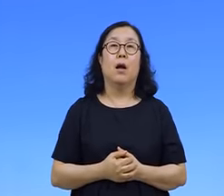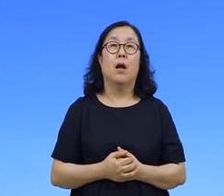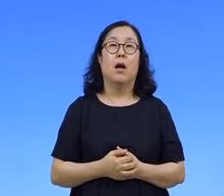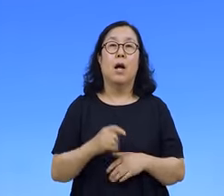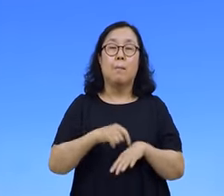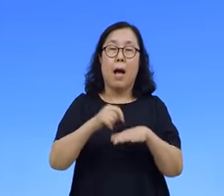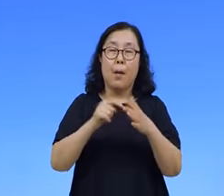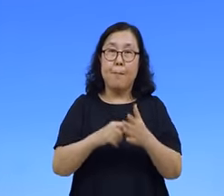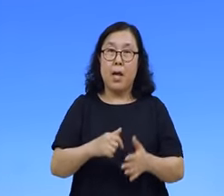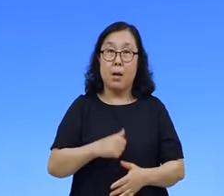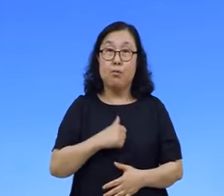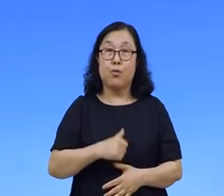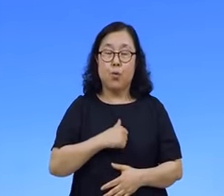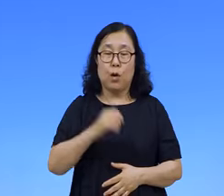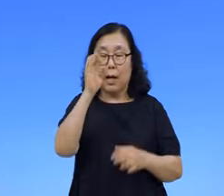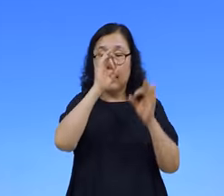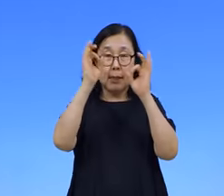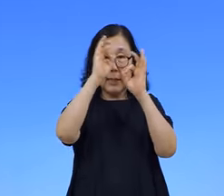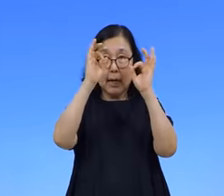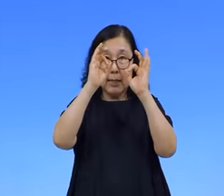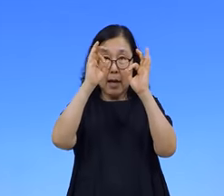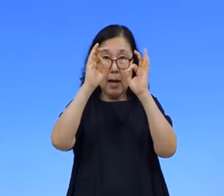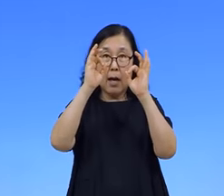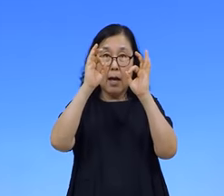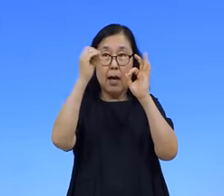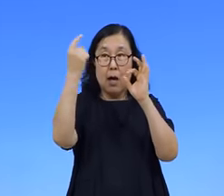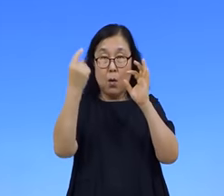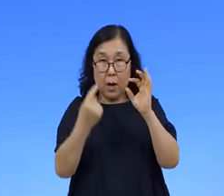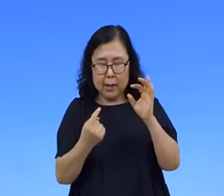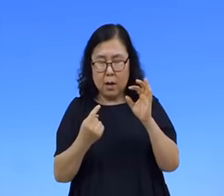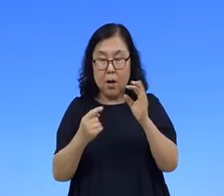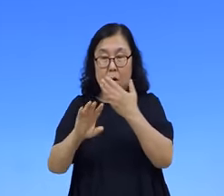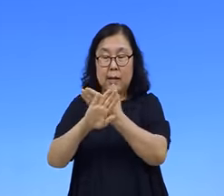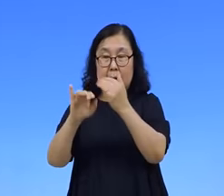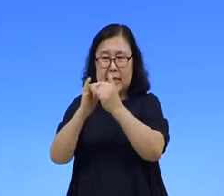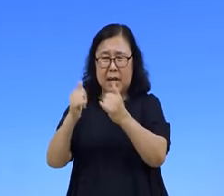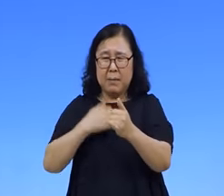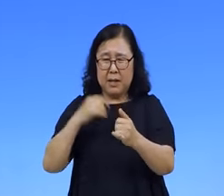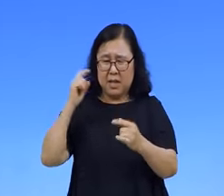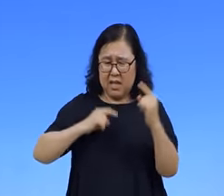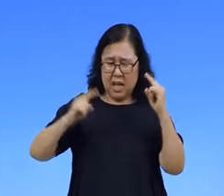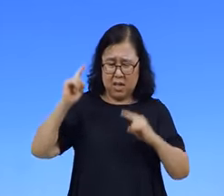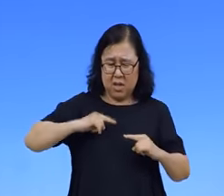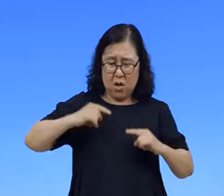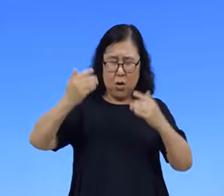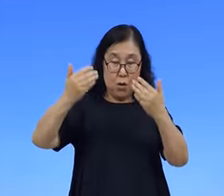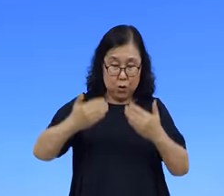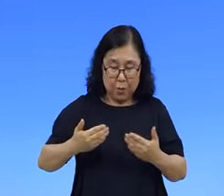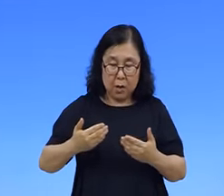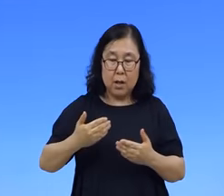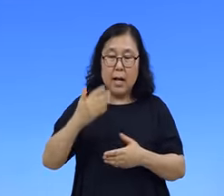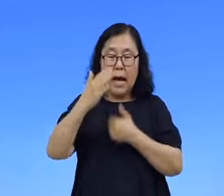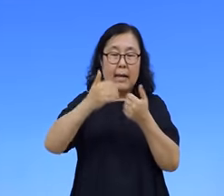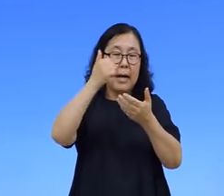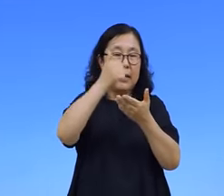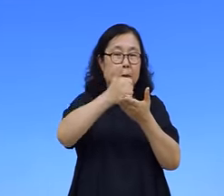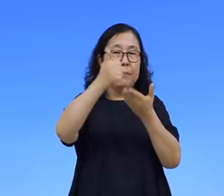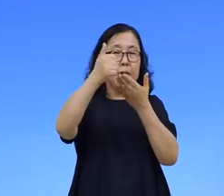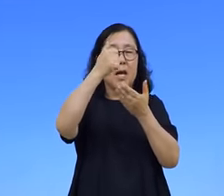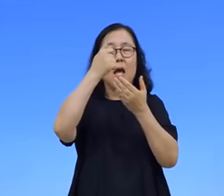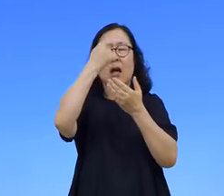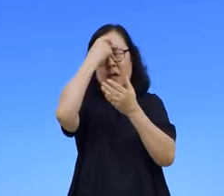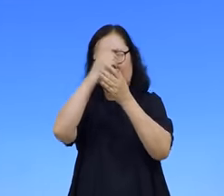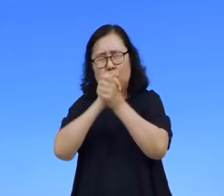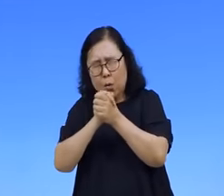여러분, 마음의 분노가 찾아올 때, 누군가가 내게 아픔을 주고 상처를 줬을 때 우리는 하나님께 기도해야 돼. 이 분노가